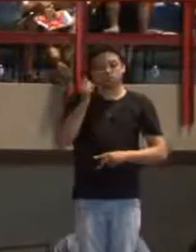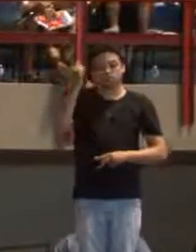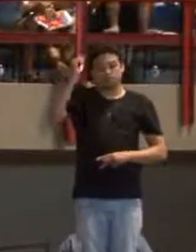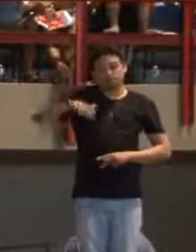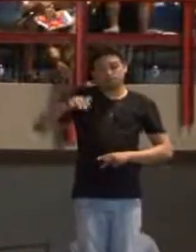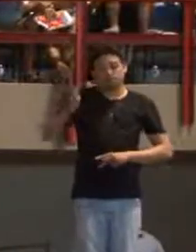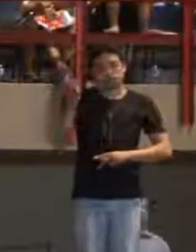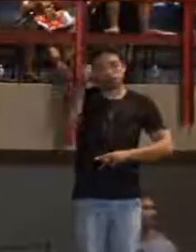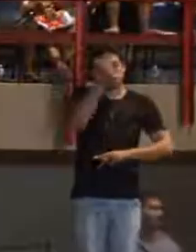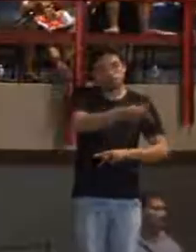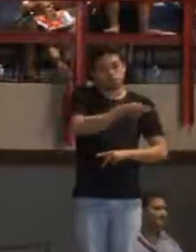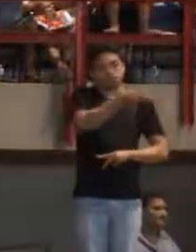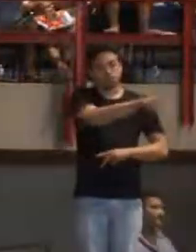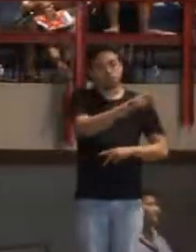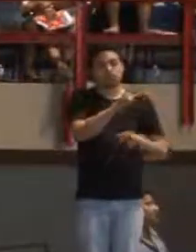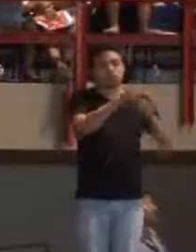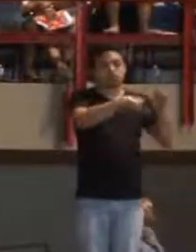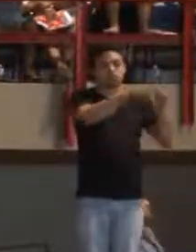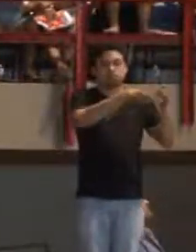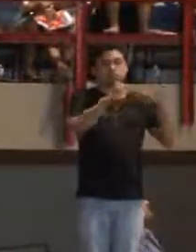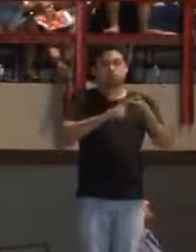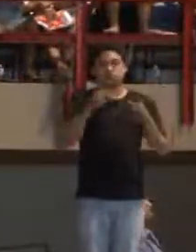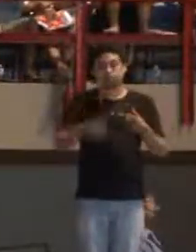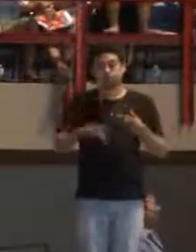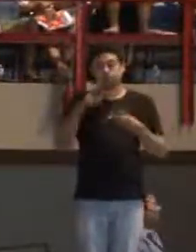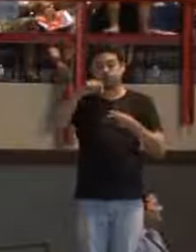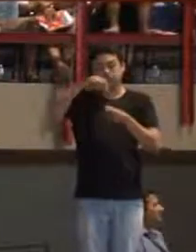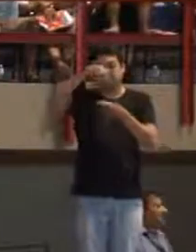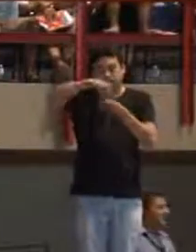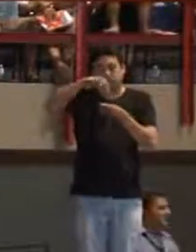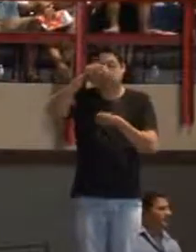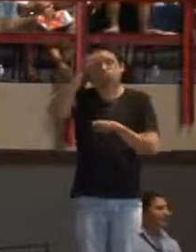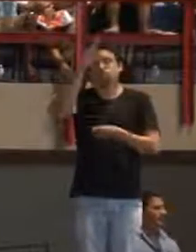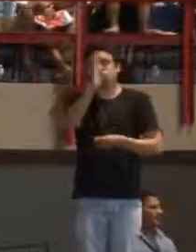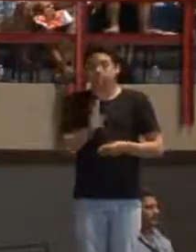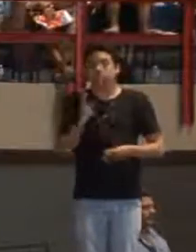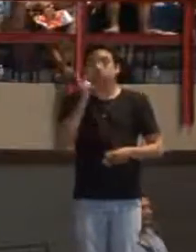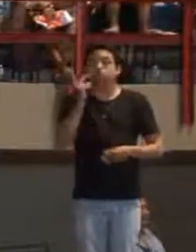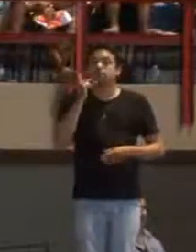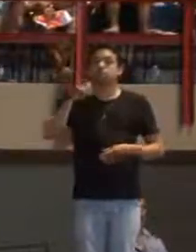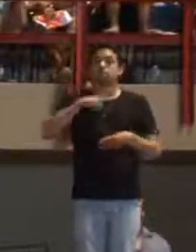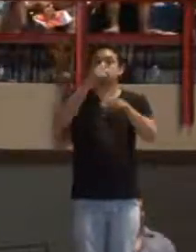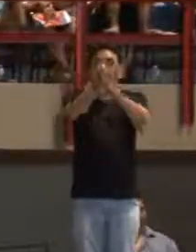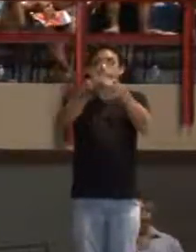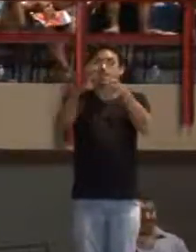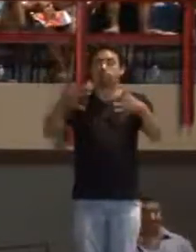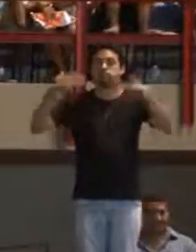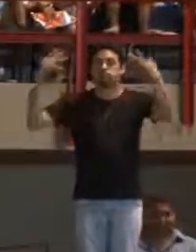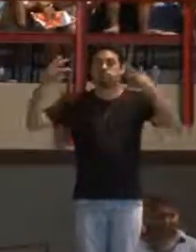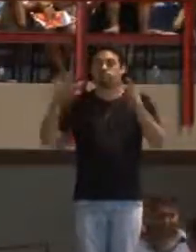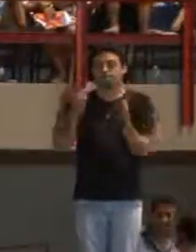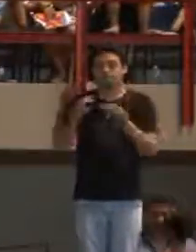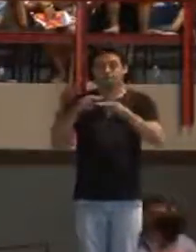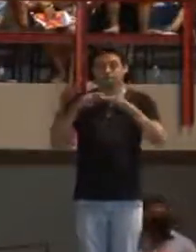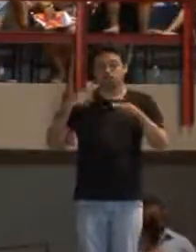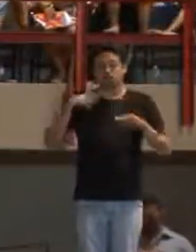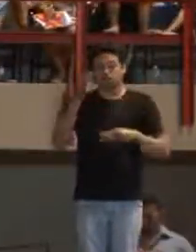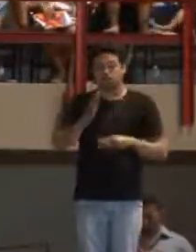nuclear, e nós temos potencial porque nós temos uma grande incidência de ventos. Então, o Brasil tem energia nuclear.